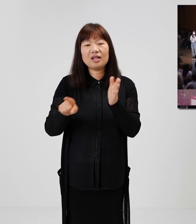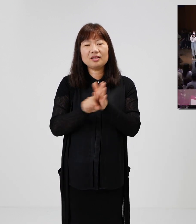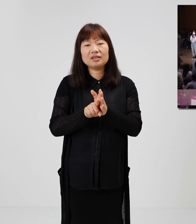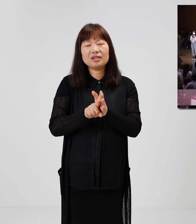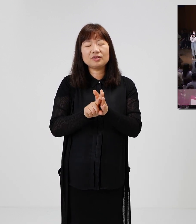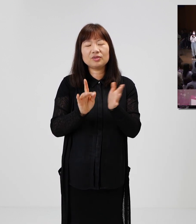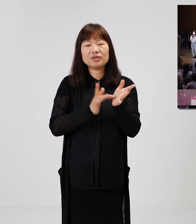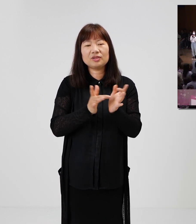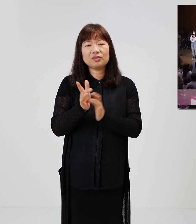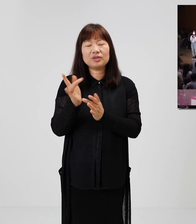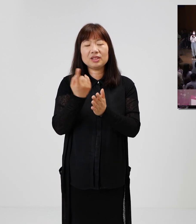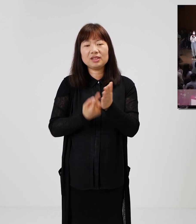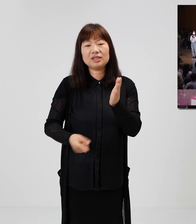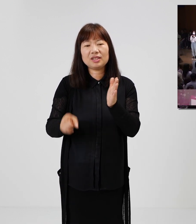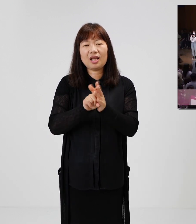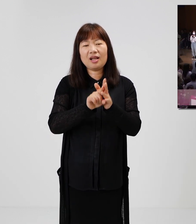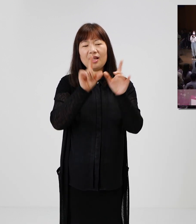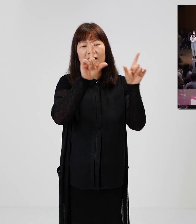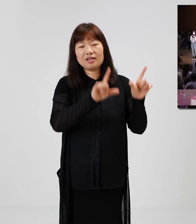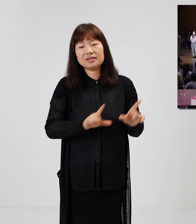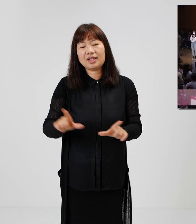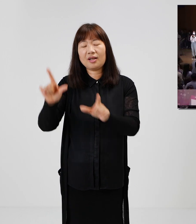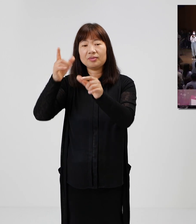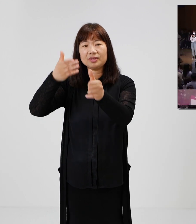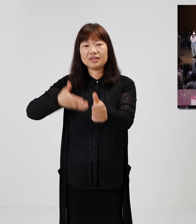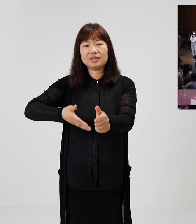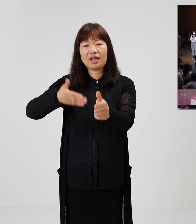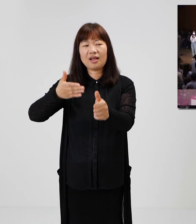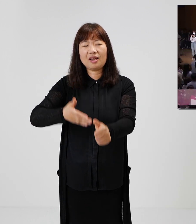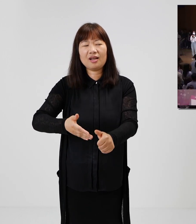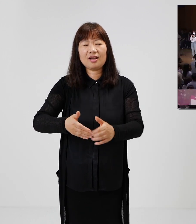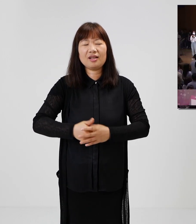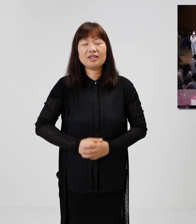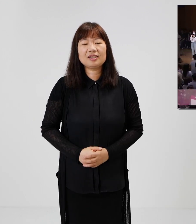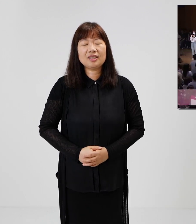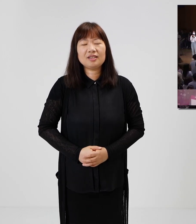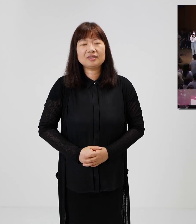받도록 예수를 위해 삽시다.